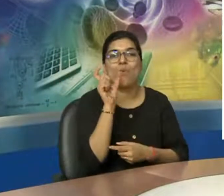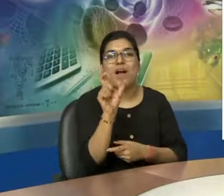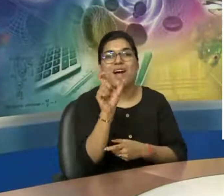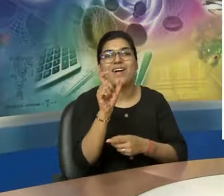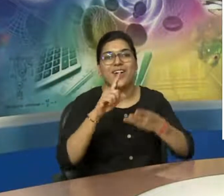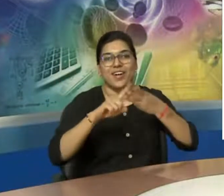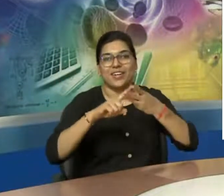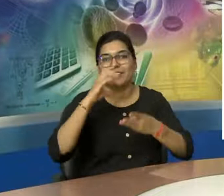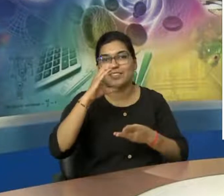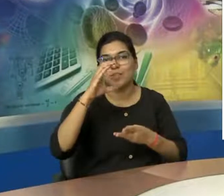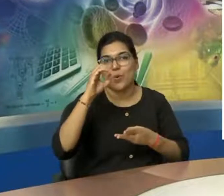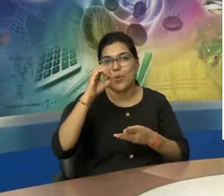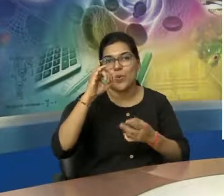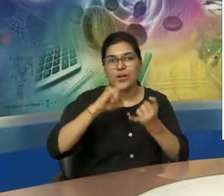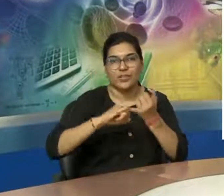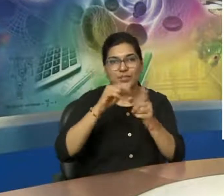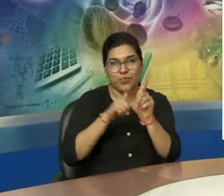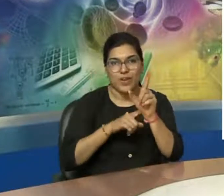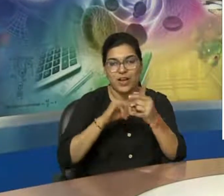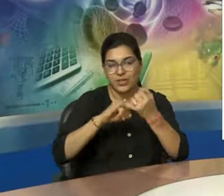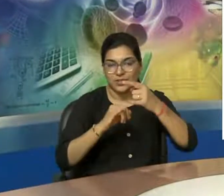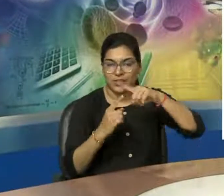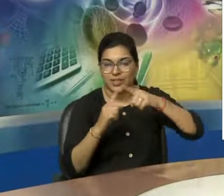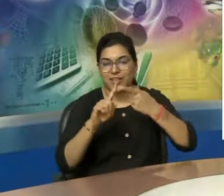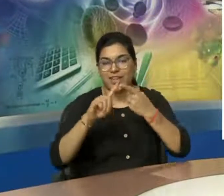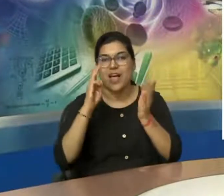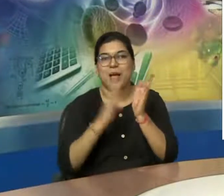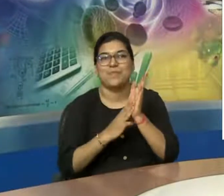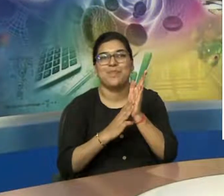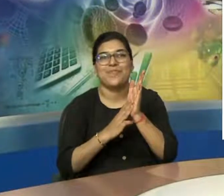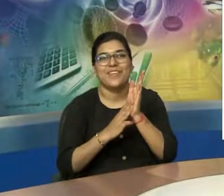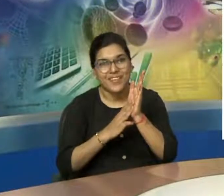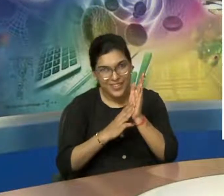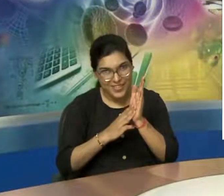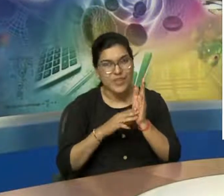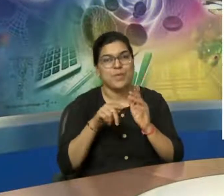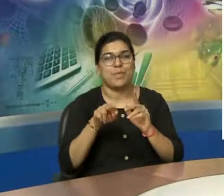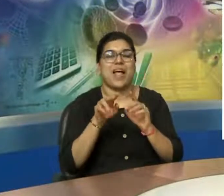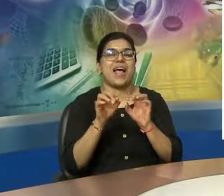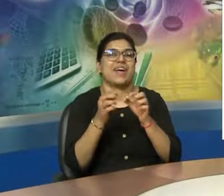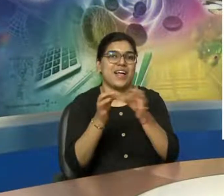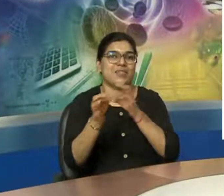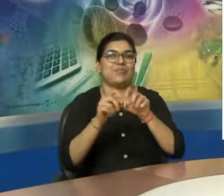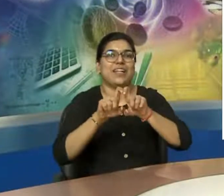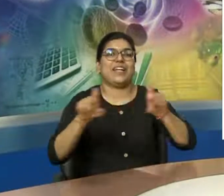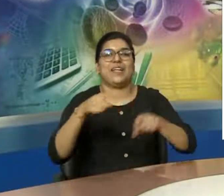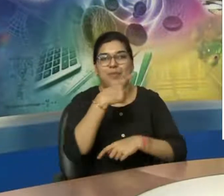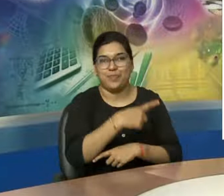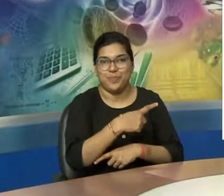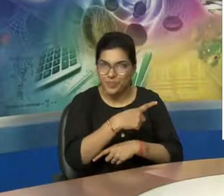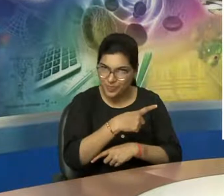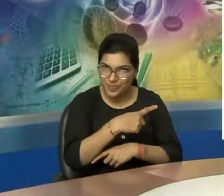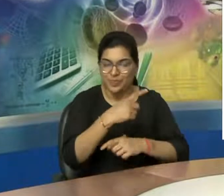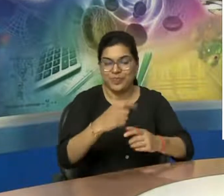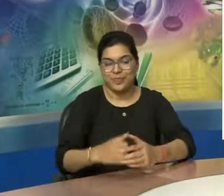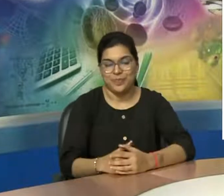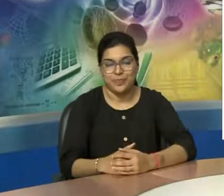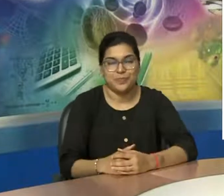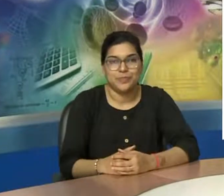make an ecosystem. So that is why biotic and abiotic,